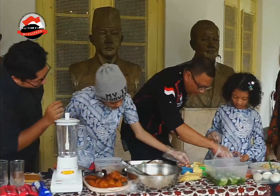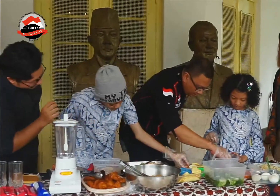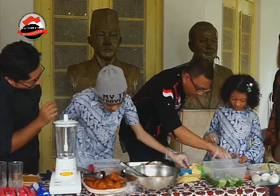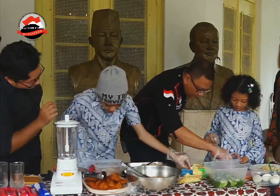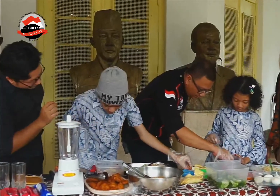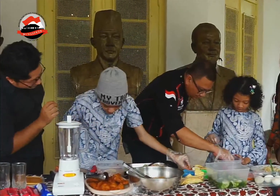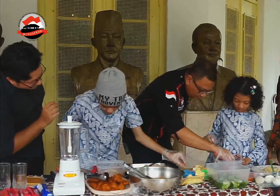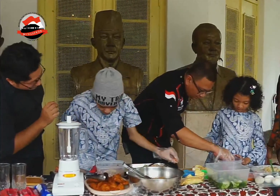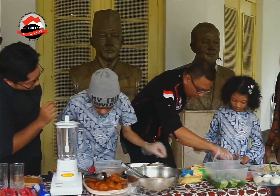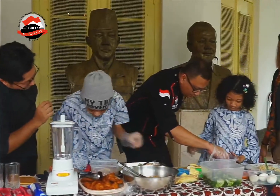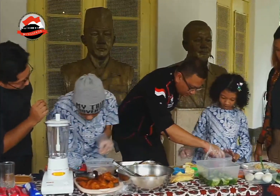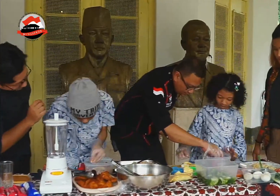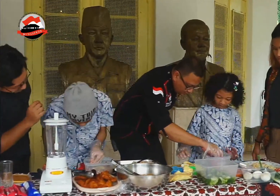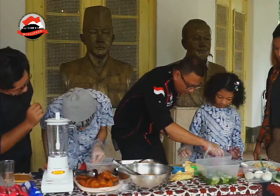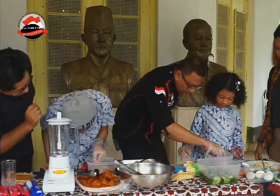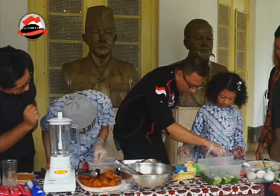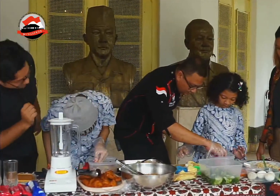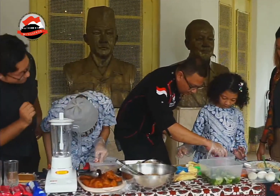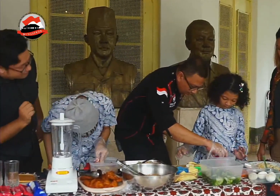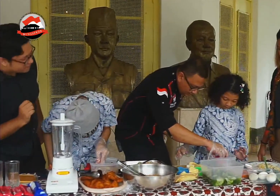Oke.